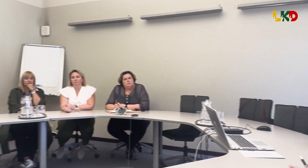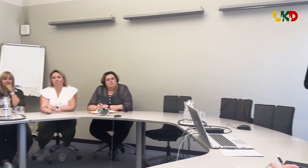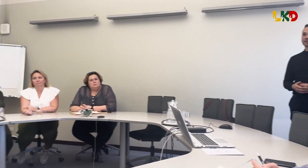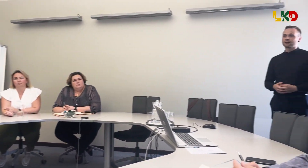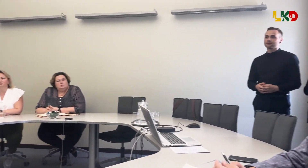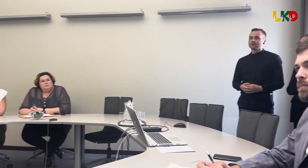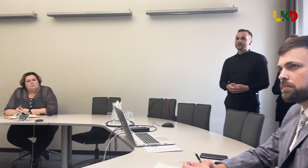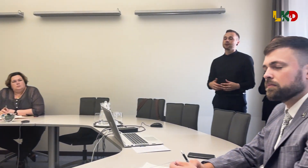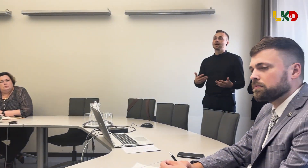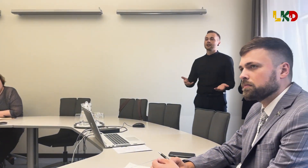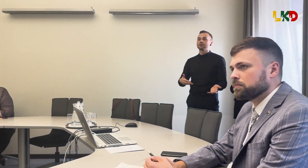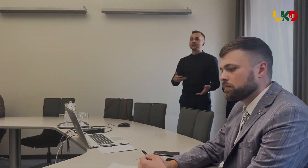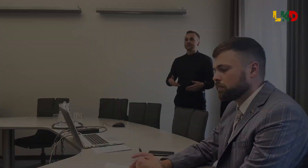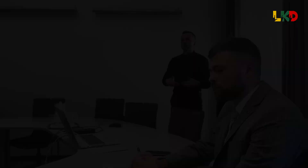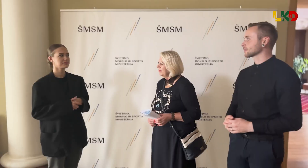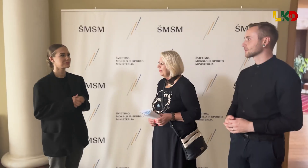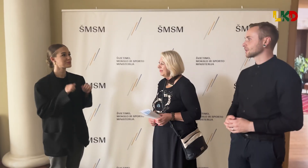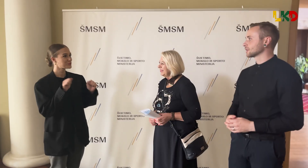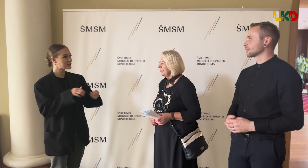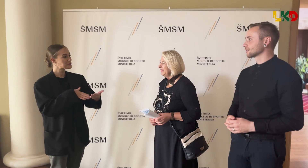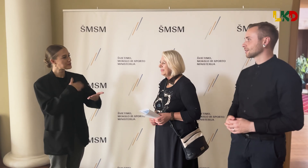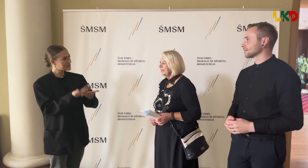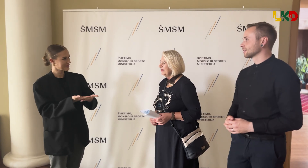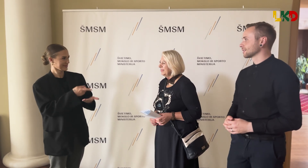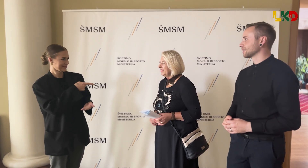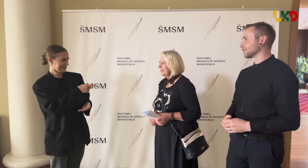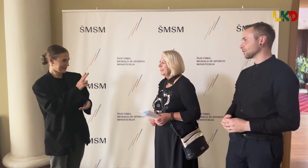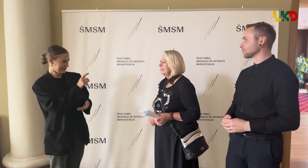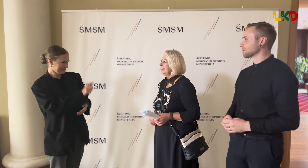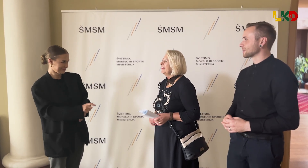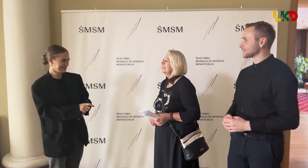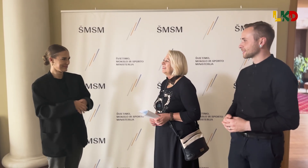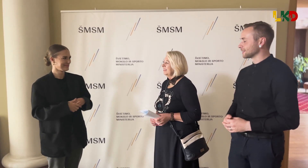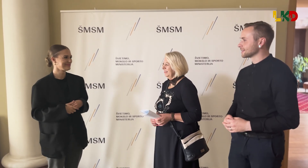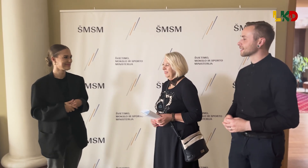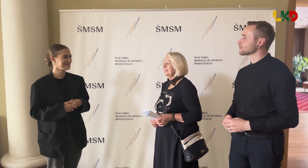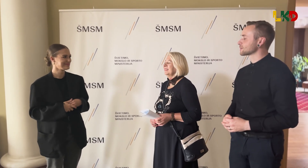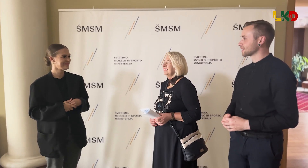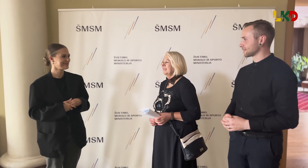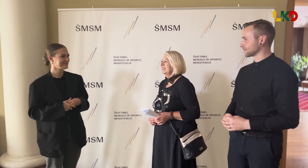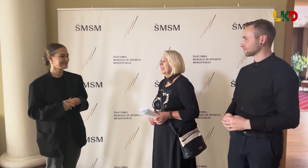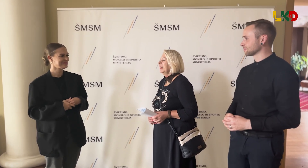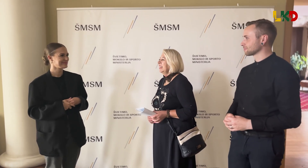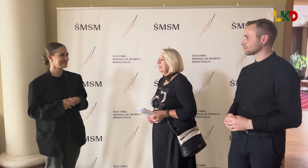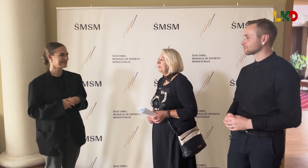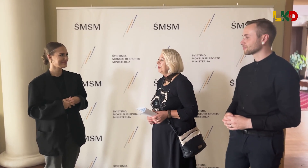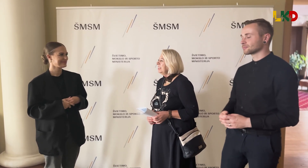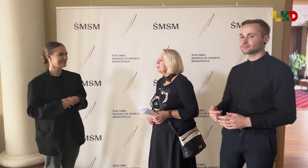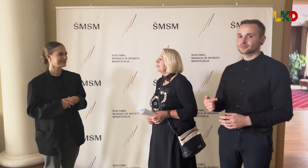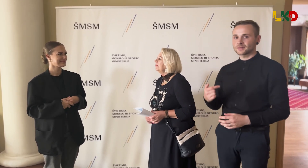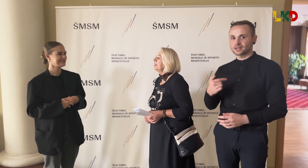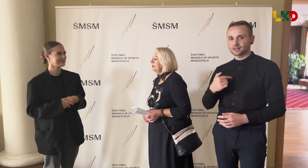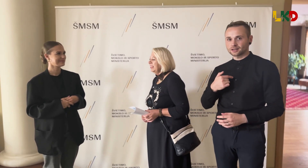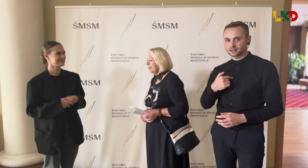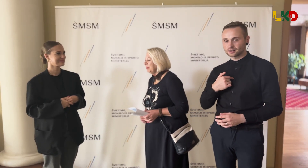Todėl dabar yra tas klausimas, kaip galime prisidėti. Ar galėtume pasakyti, kas jūs esate? Taip,